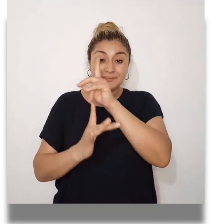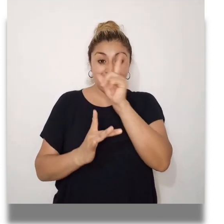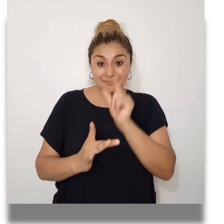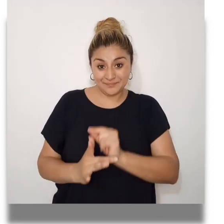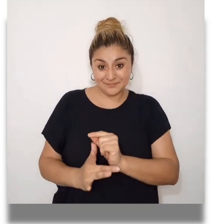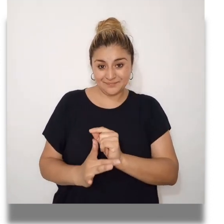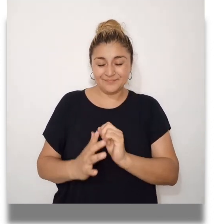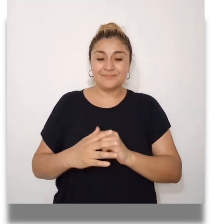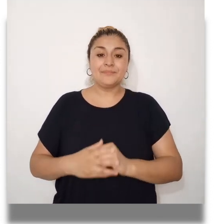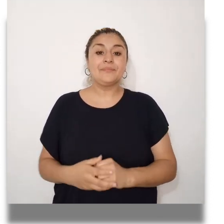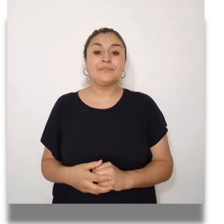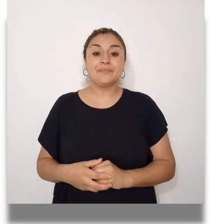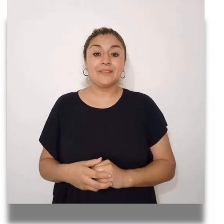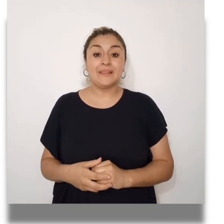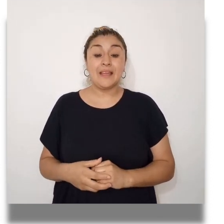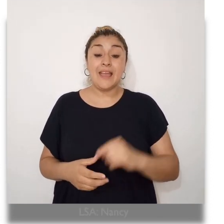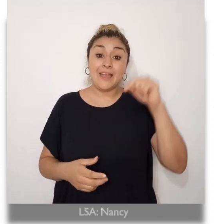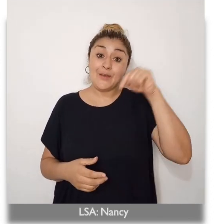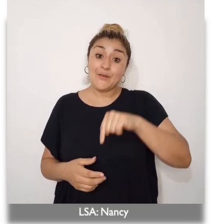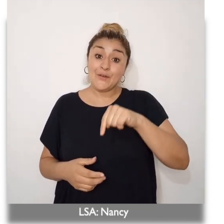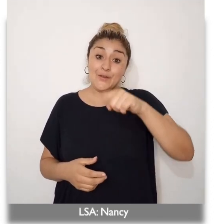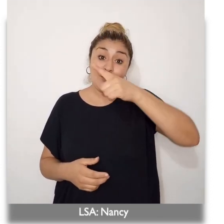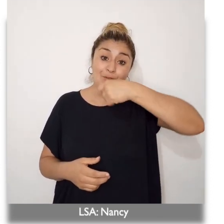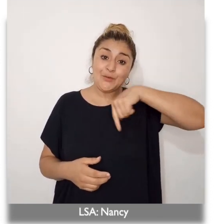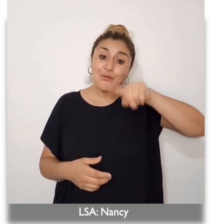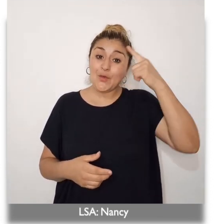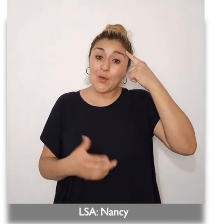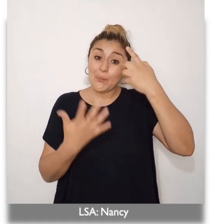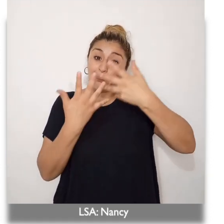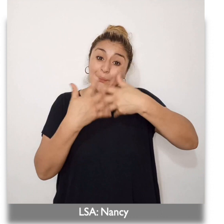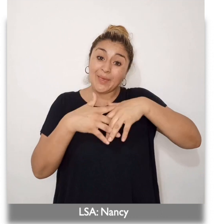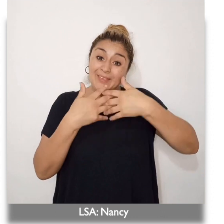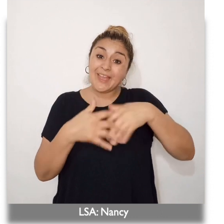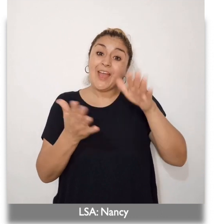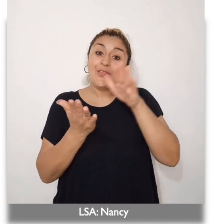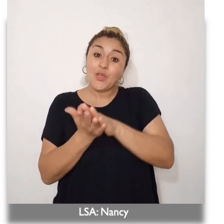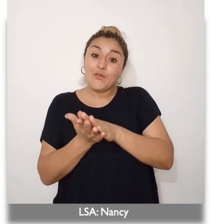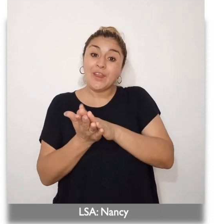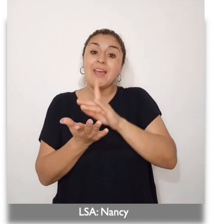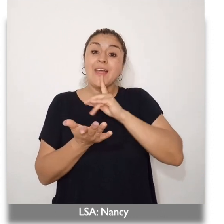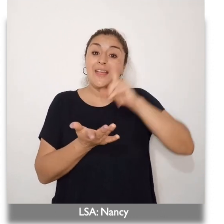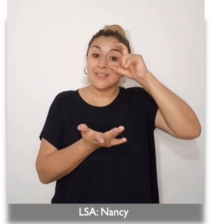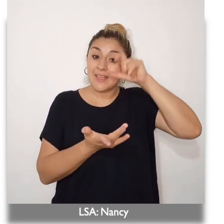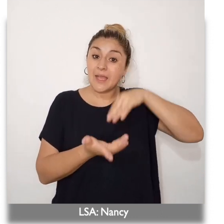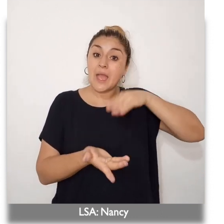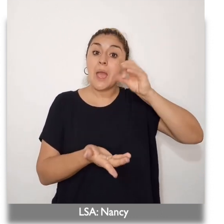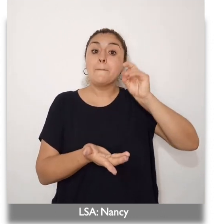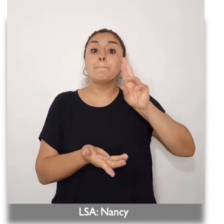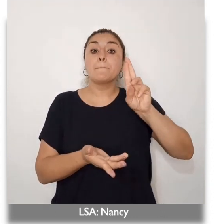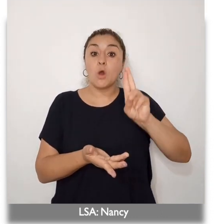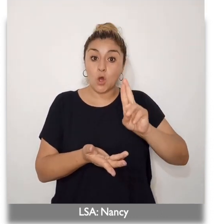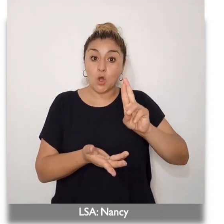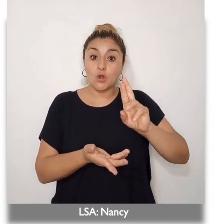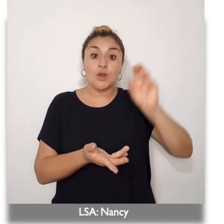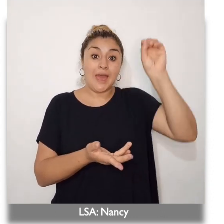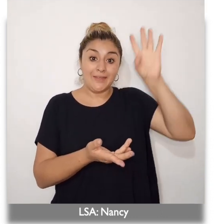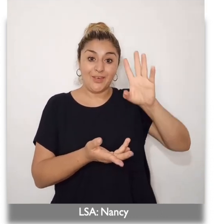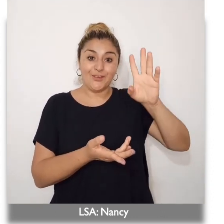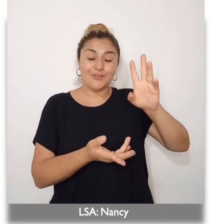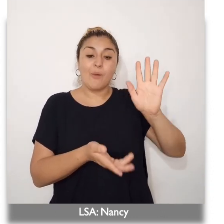sur la crainte de Dieu. Hoy vamos a meditar sobre el temor de Dios. On va prier. Vamos a